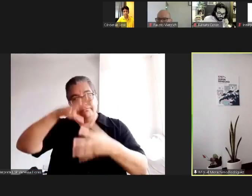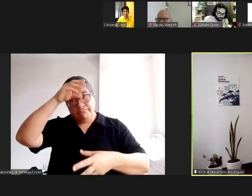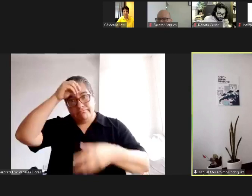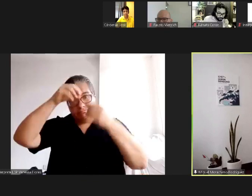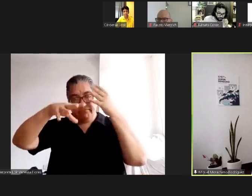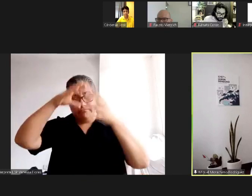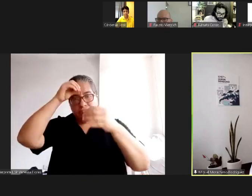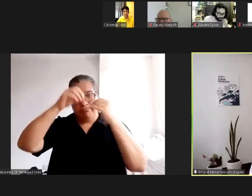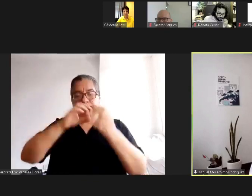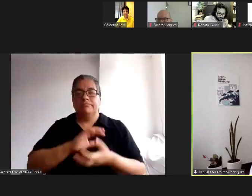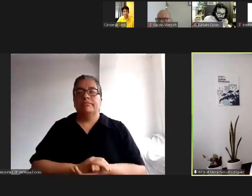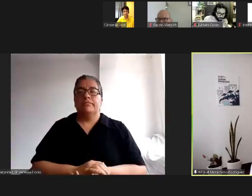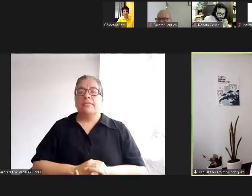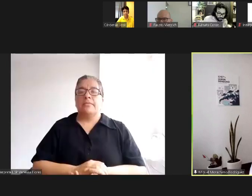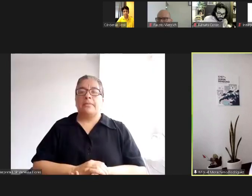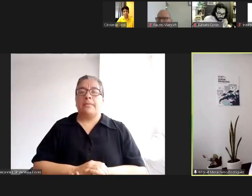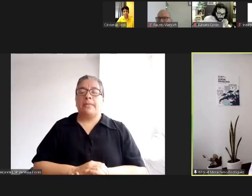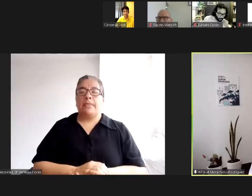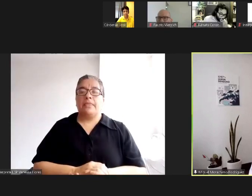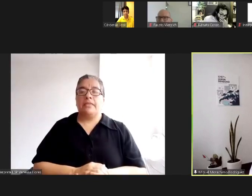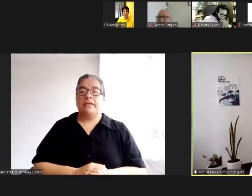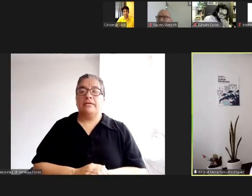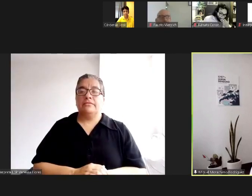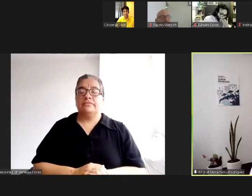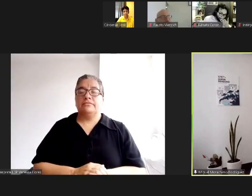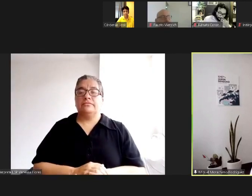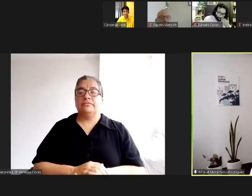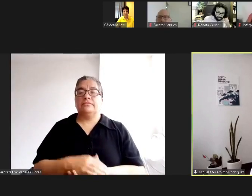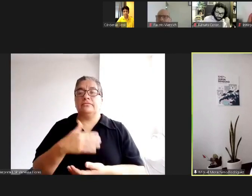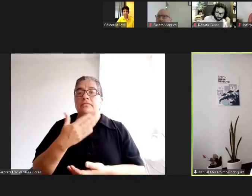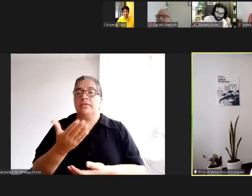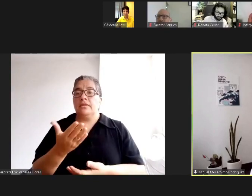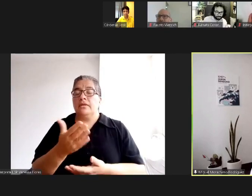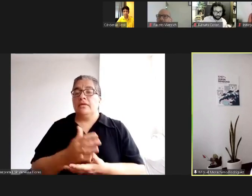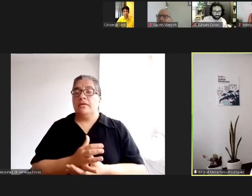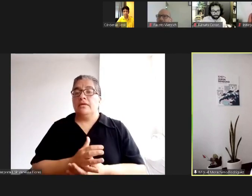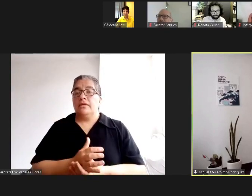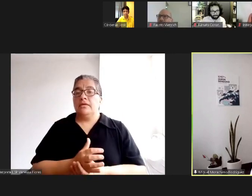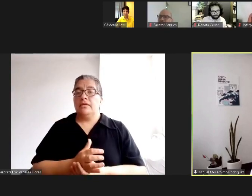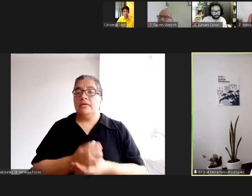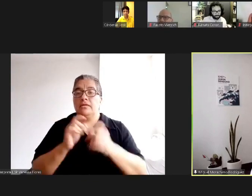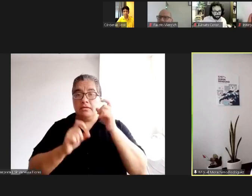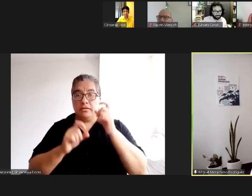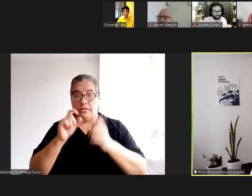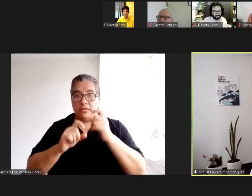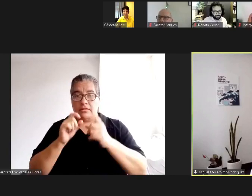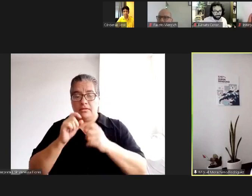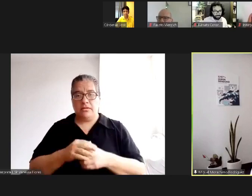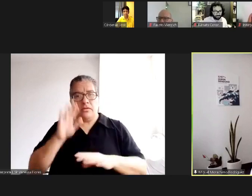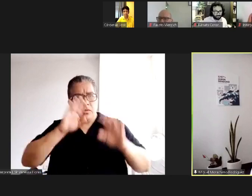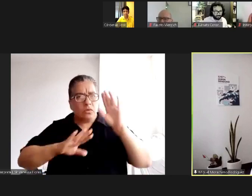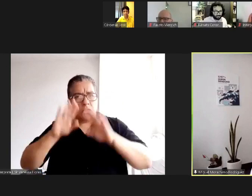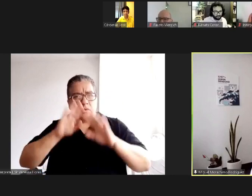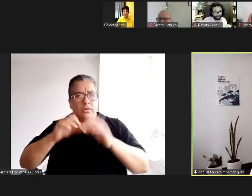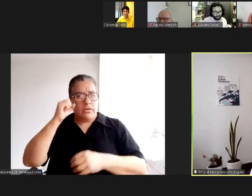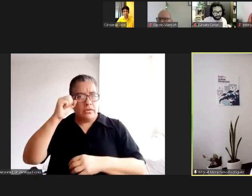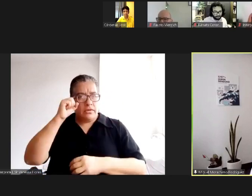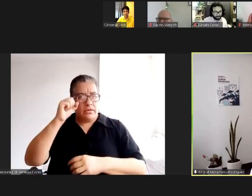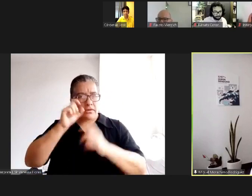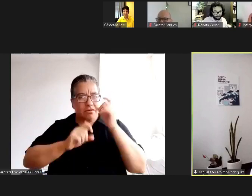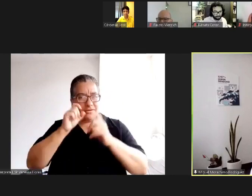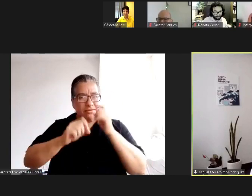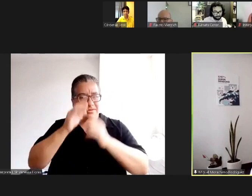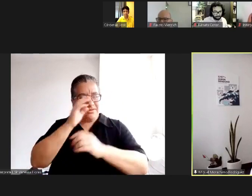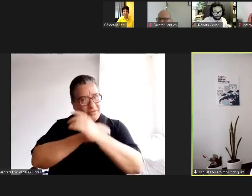comunidad legal o jurídica, de la comunidad de personas que se preocupan por los derechos de las personas con discapacidad. Así